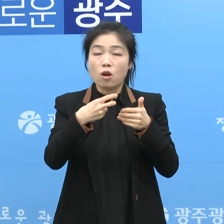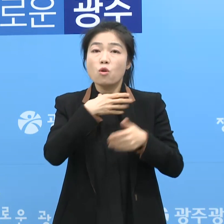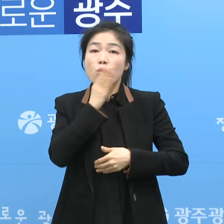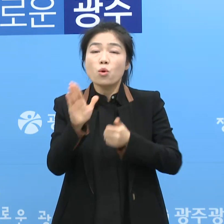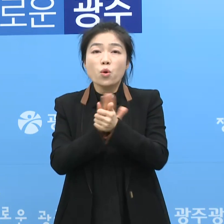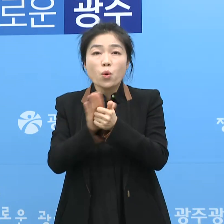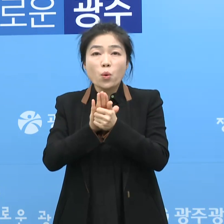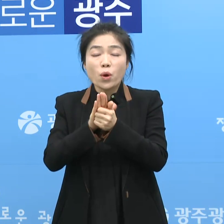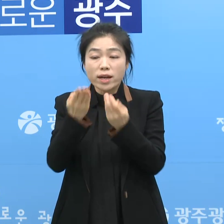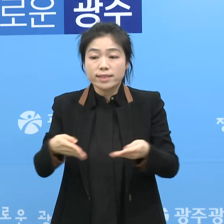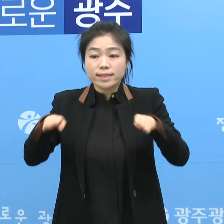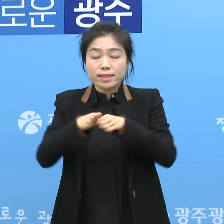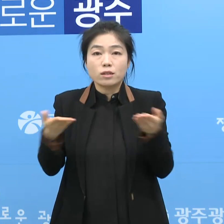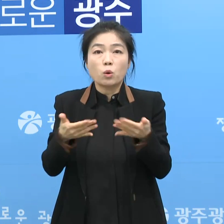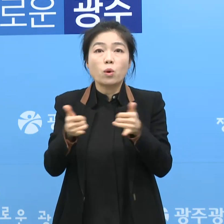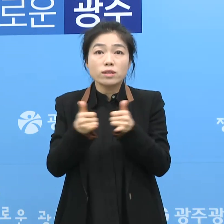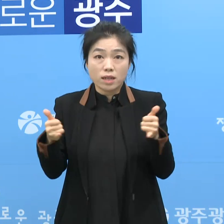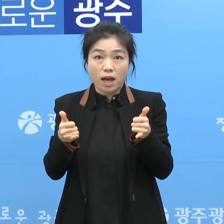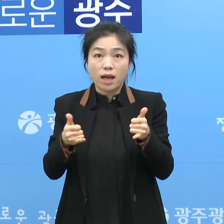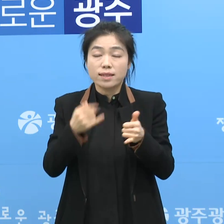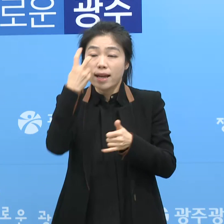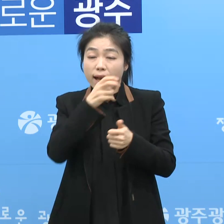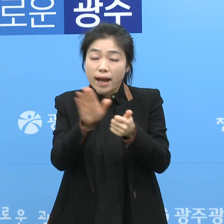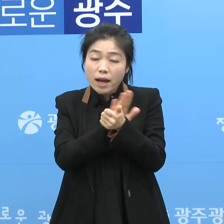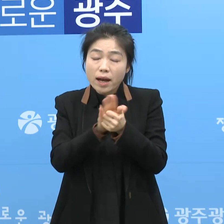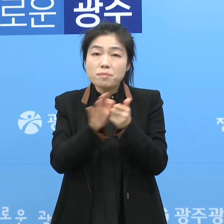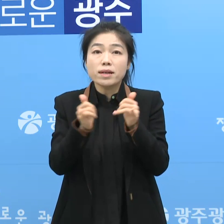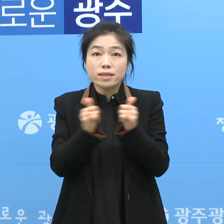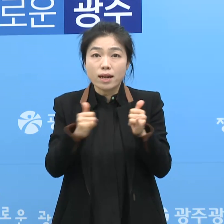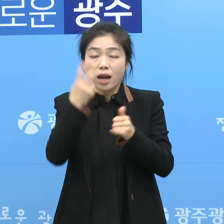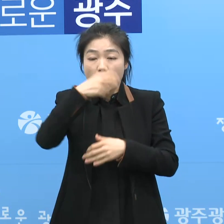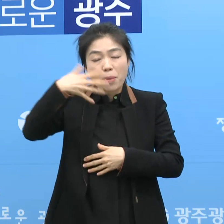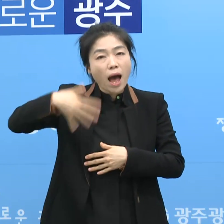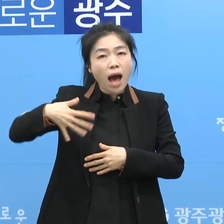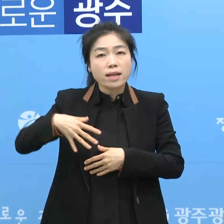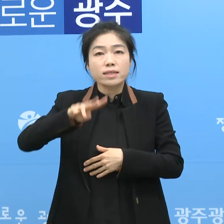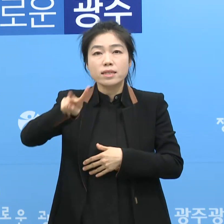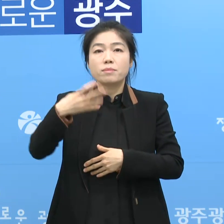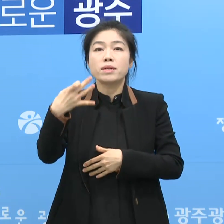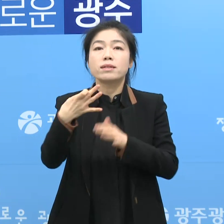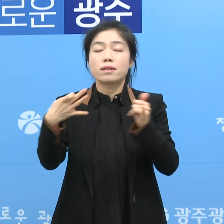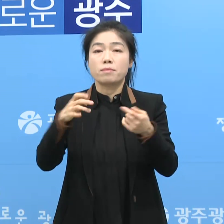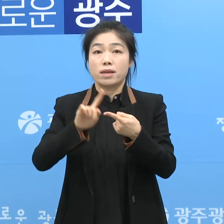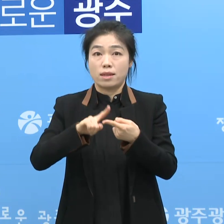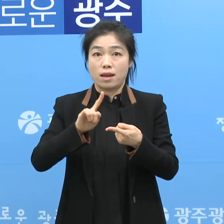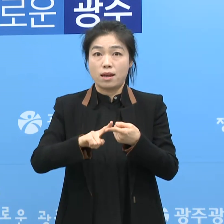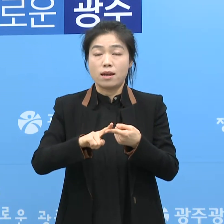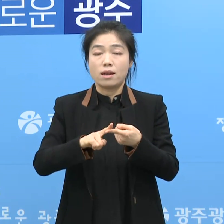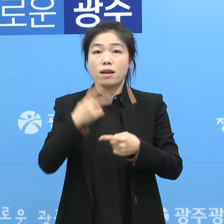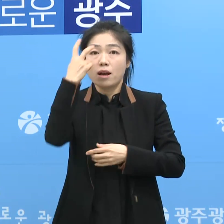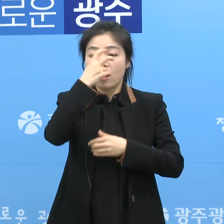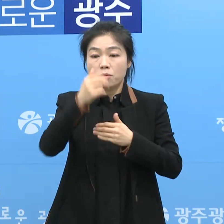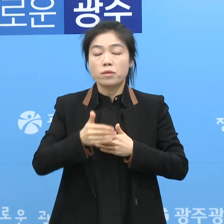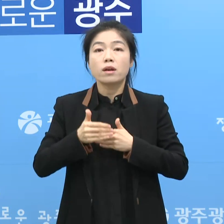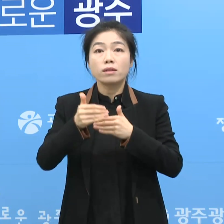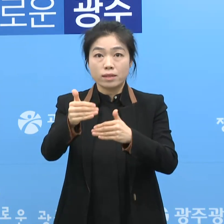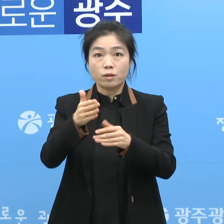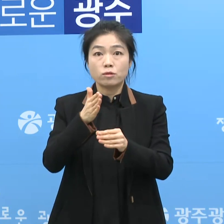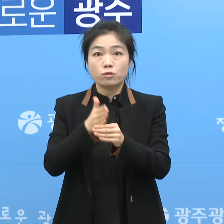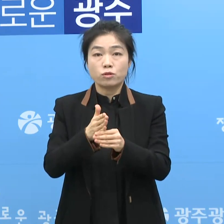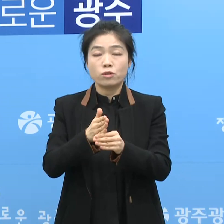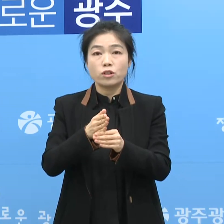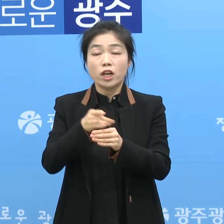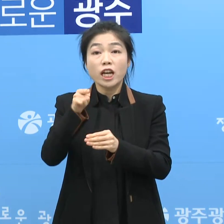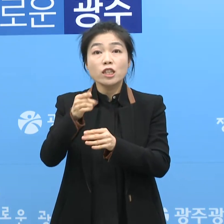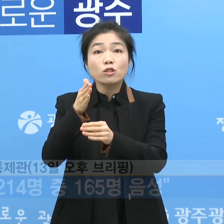노인 요양시설 종사자, 간병인, 미검사자 214명에 대해 검사를 진행 중이고,